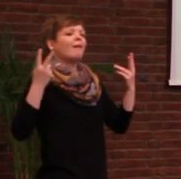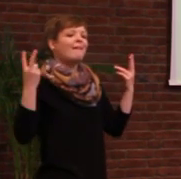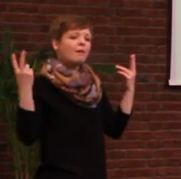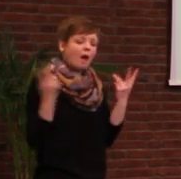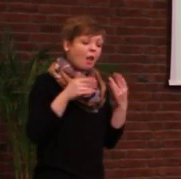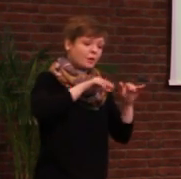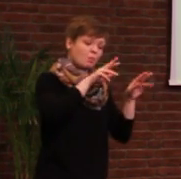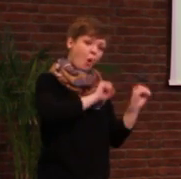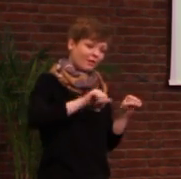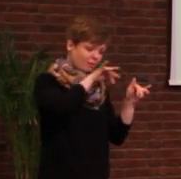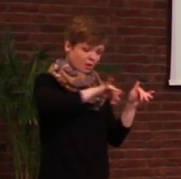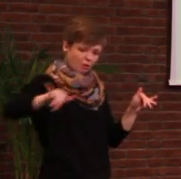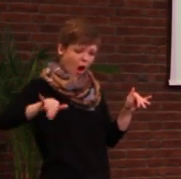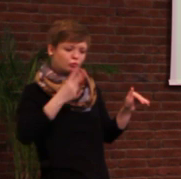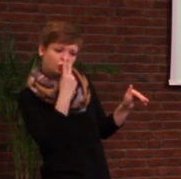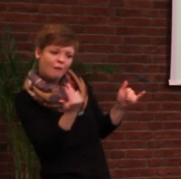bringt.